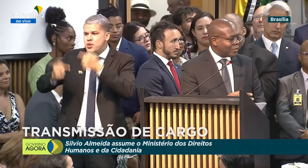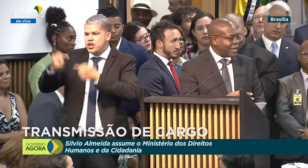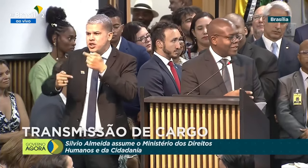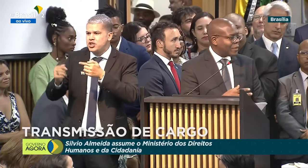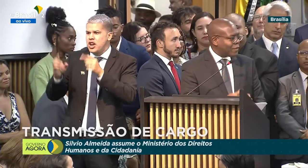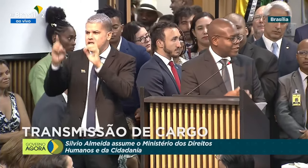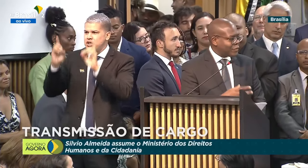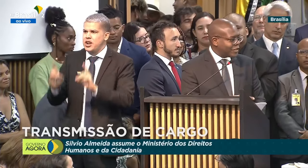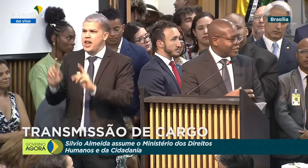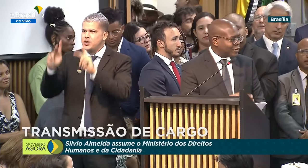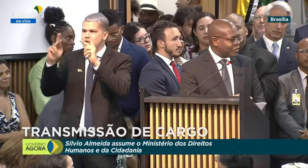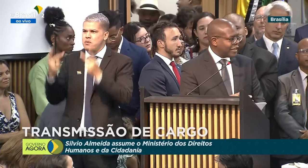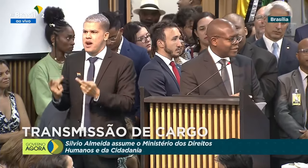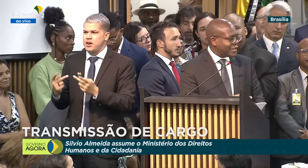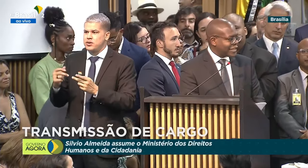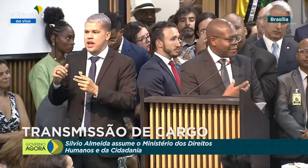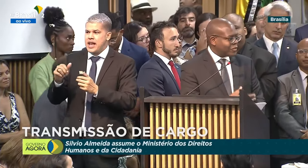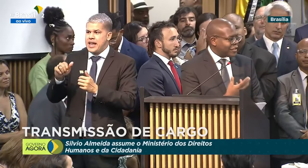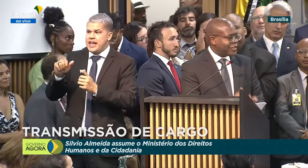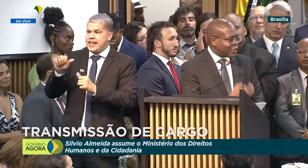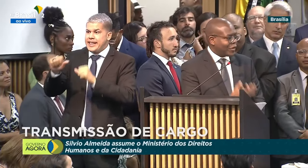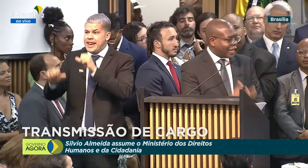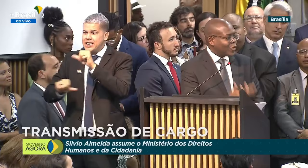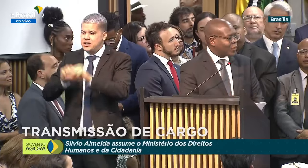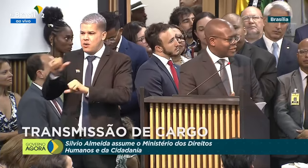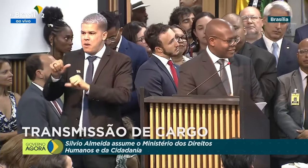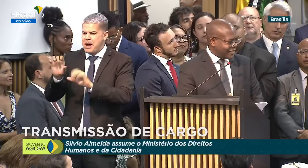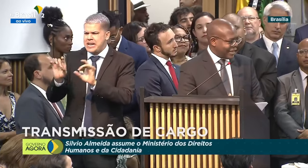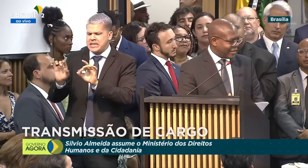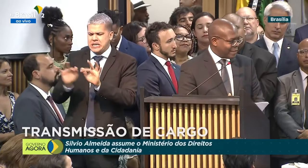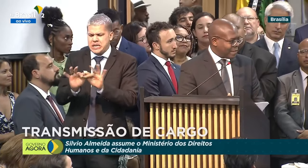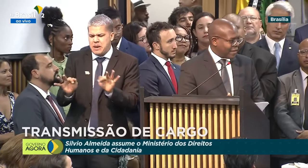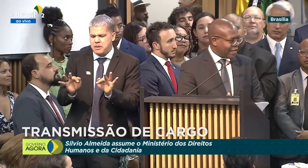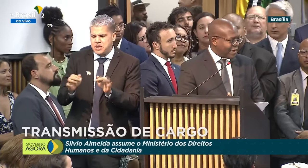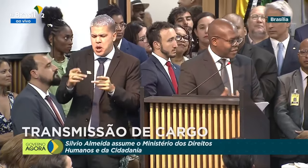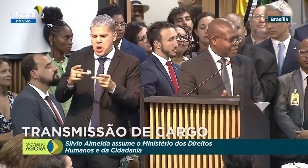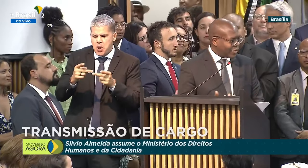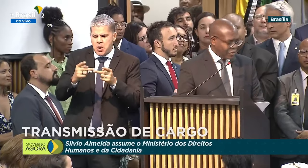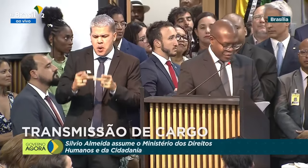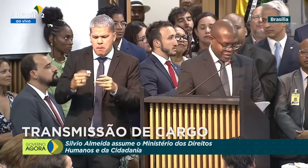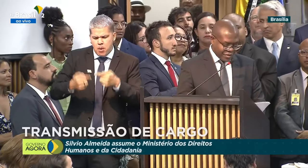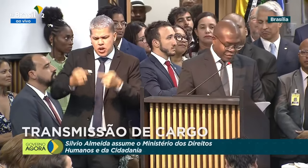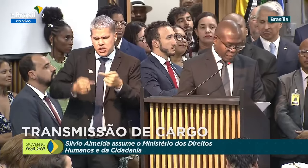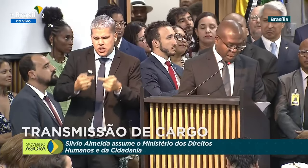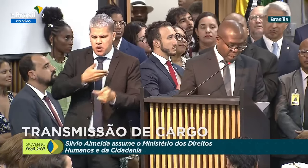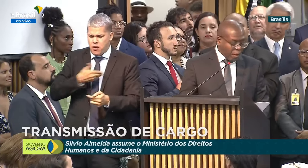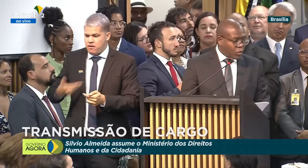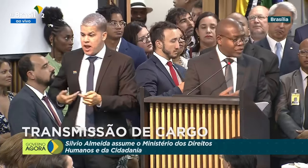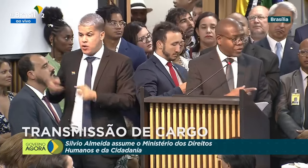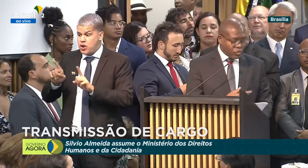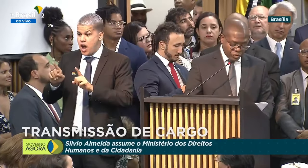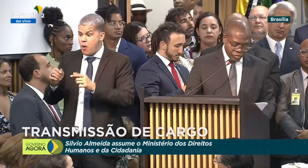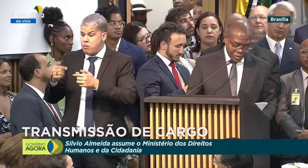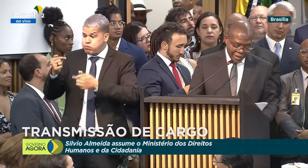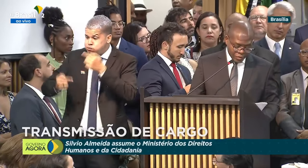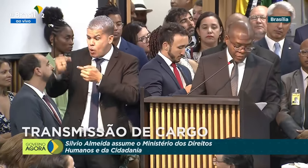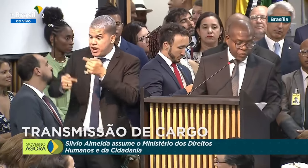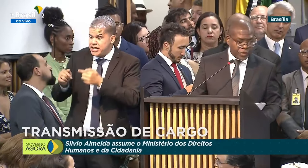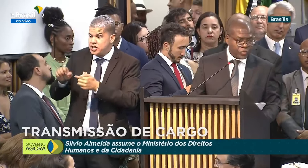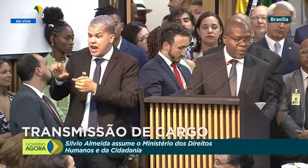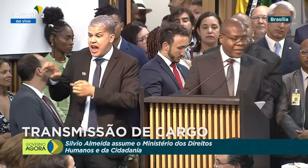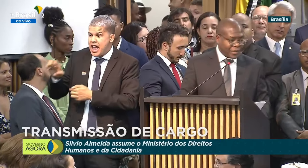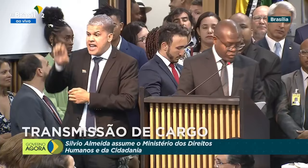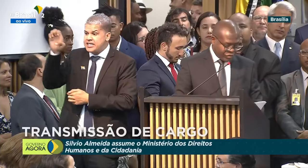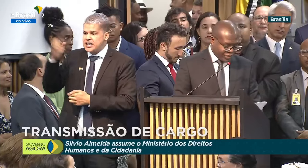transformar numa perda de política de governo mas caminha menos de colocar como política de estado acho que esse é o grande objetivo o direito constitucional